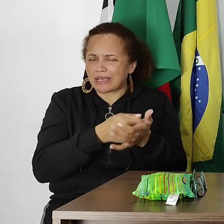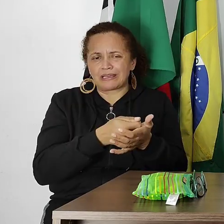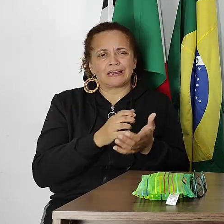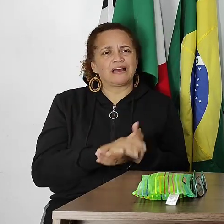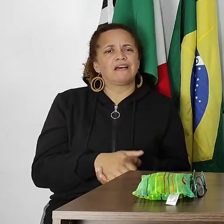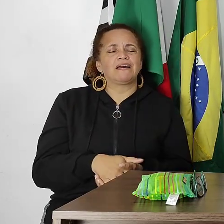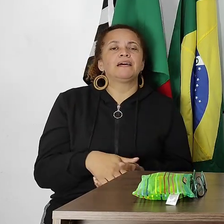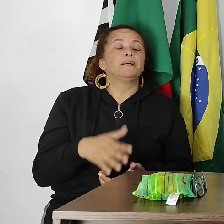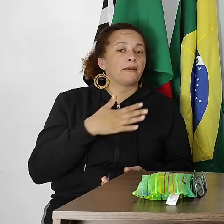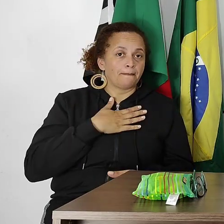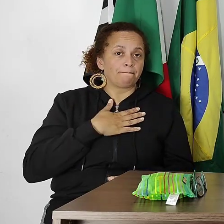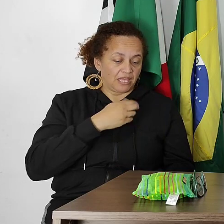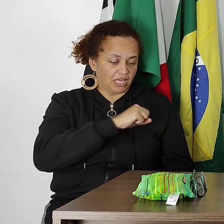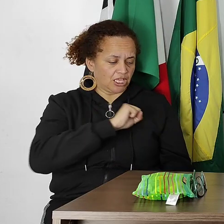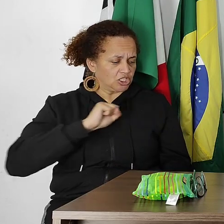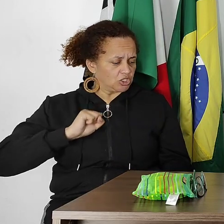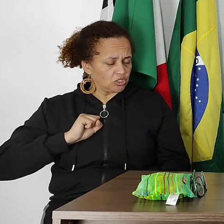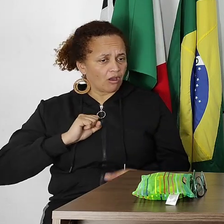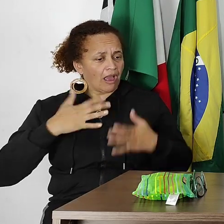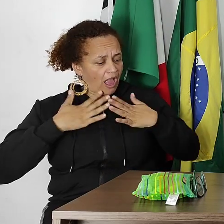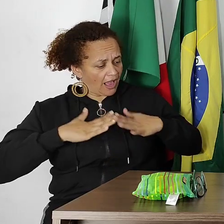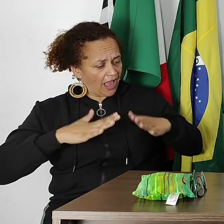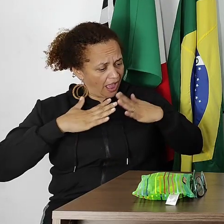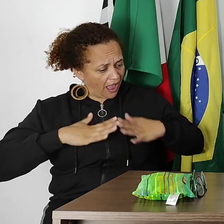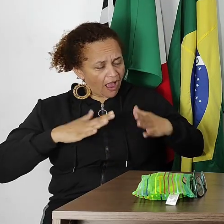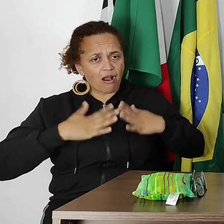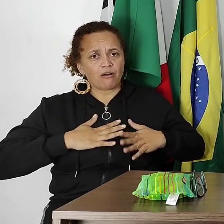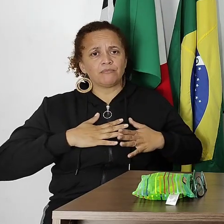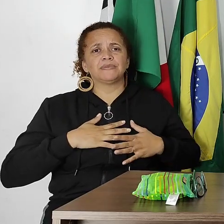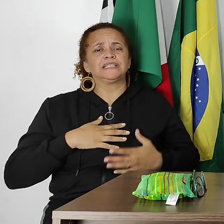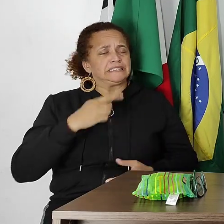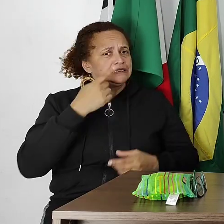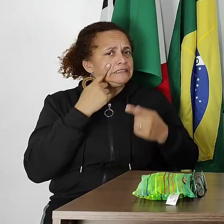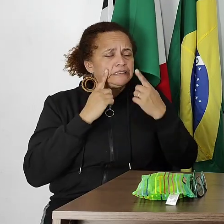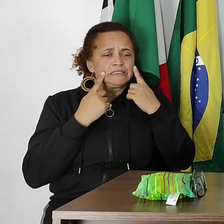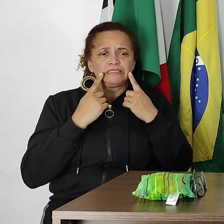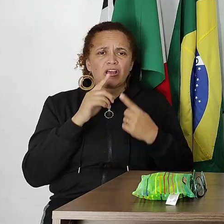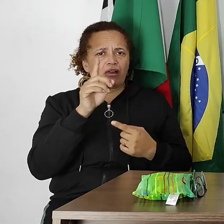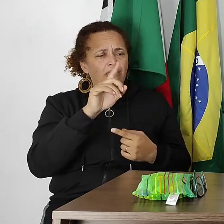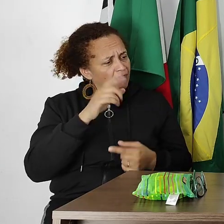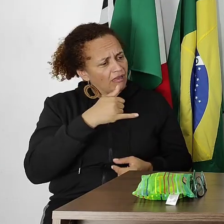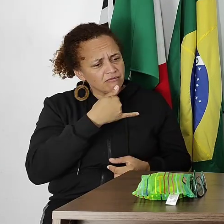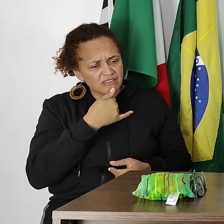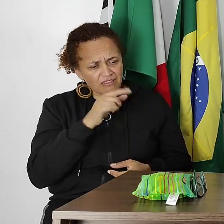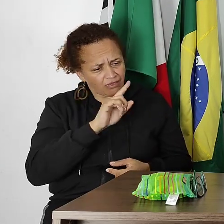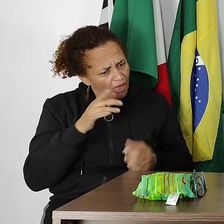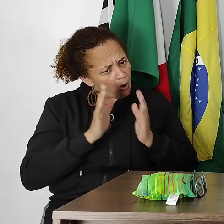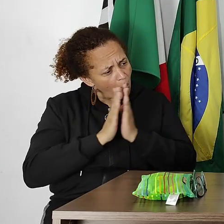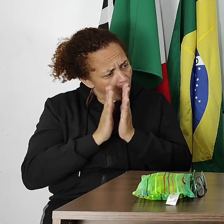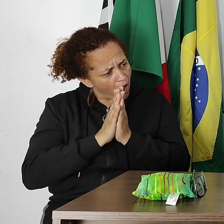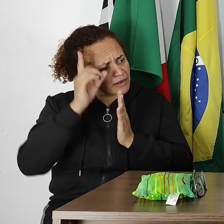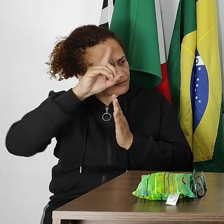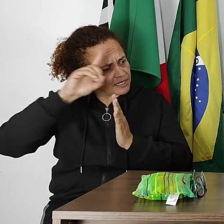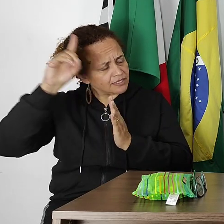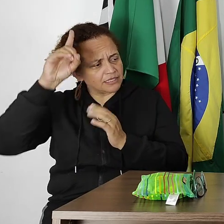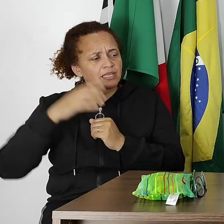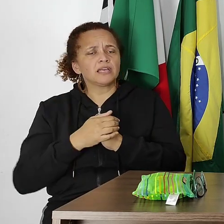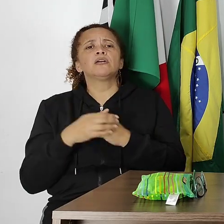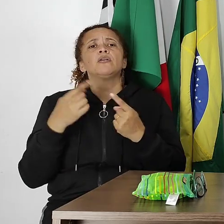fica abatida assim não, se levanta, pede a Deus, falou para ela, ajudando essa senhora, porque eu